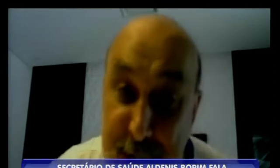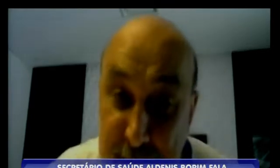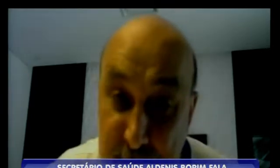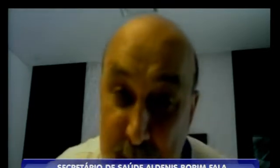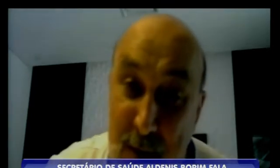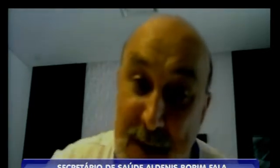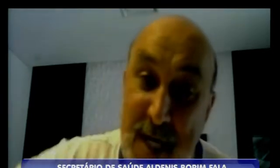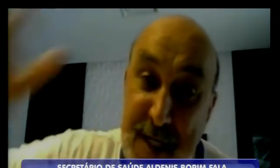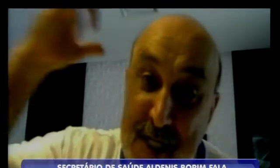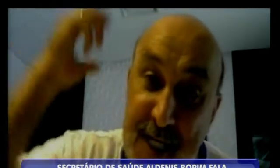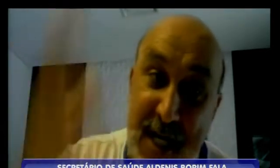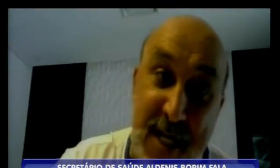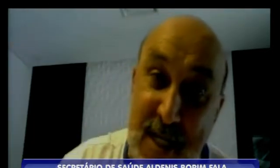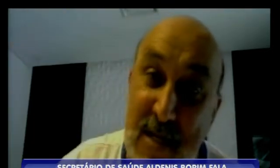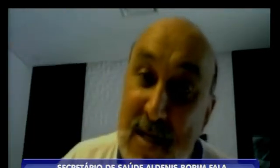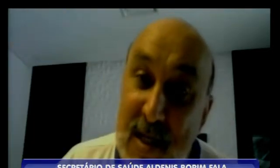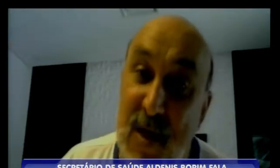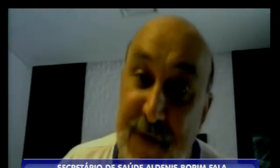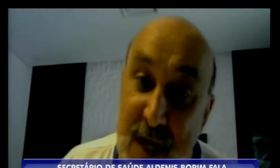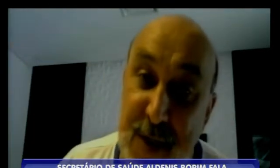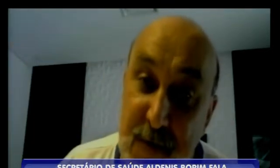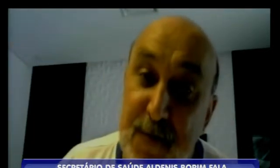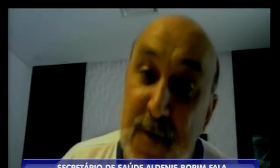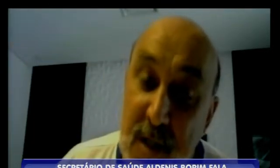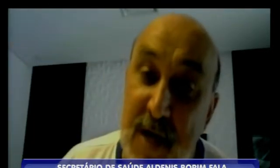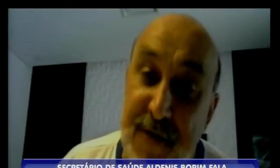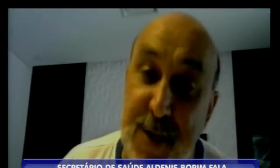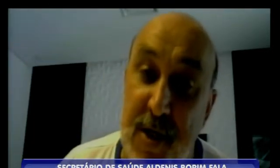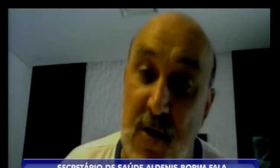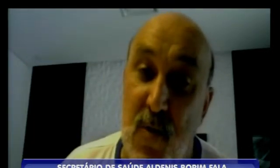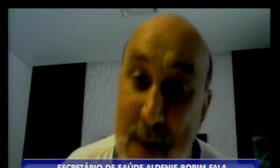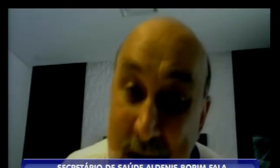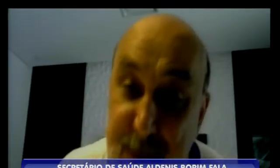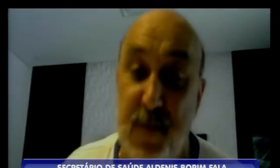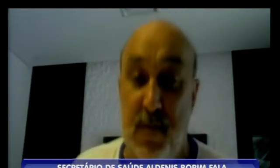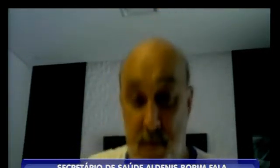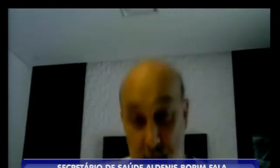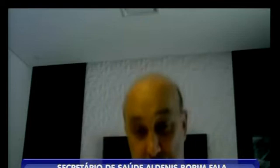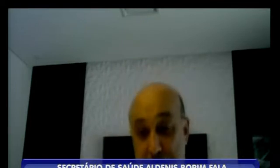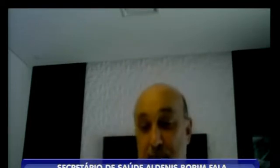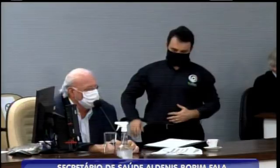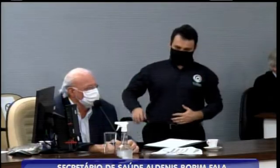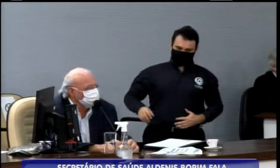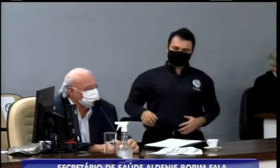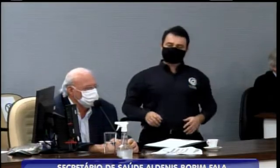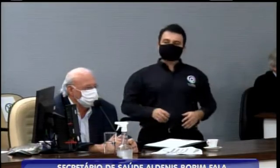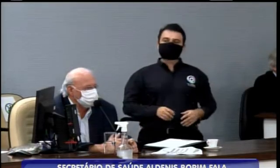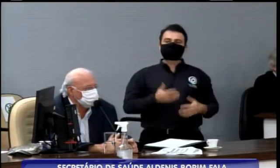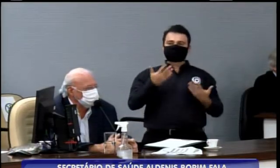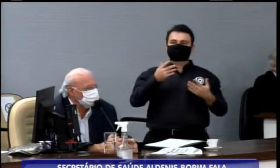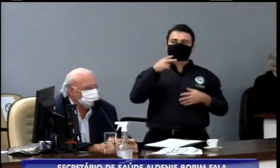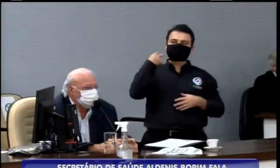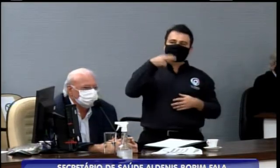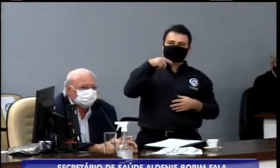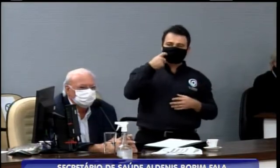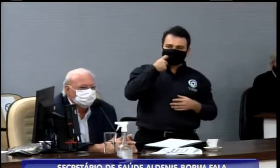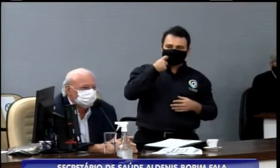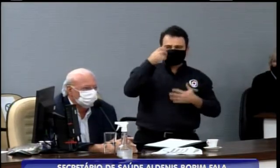só corneteiro, mas para aguentar essa secretaria, que não é fácil não. Um abraço. Obrigado, Peixão.